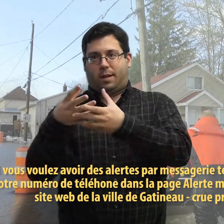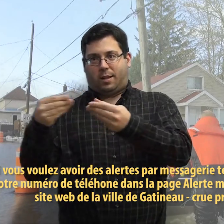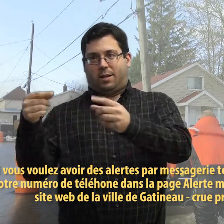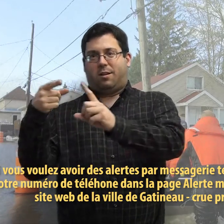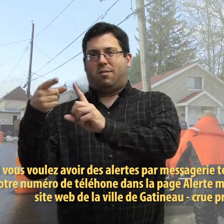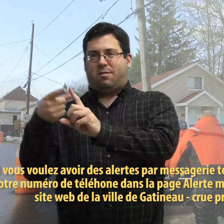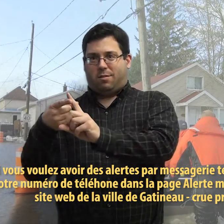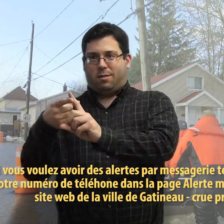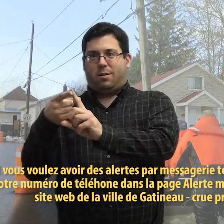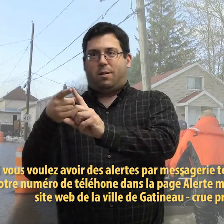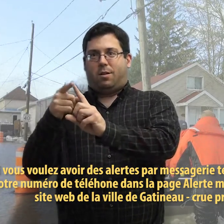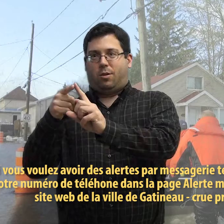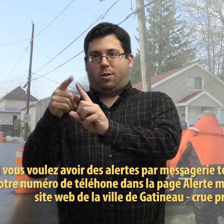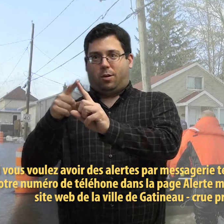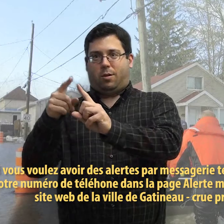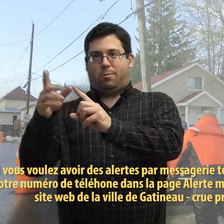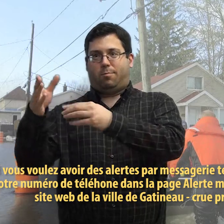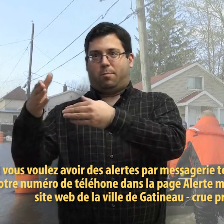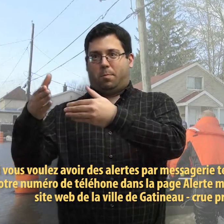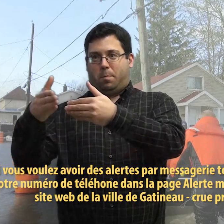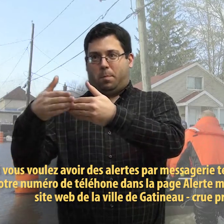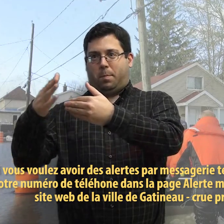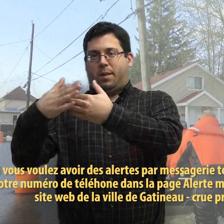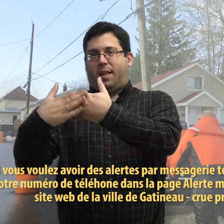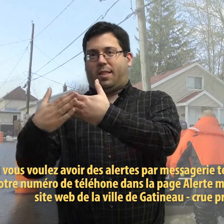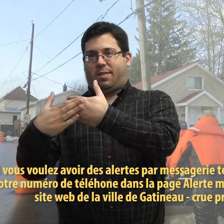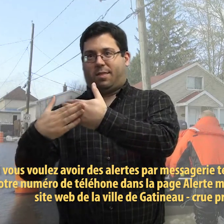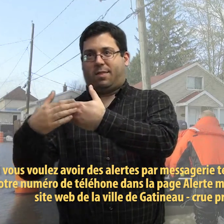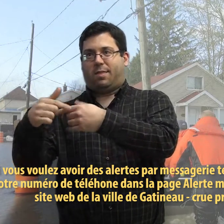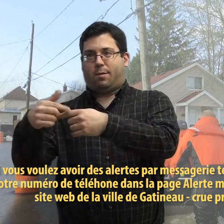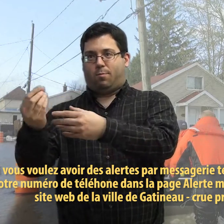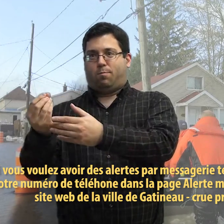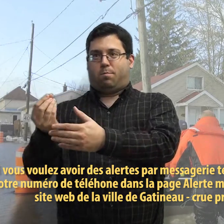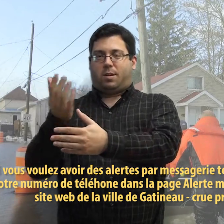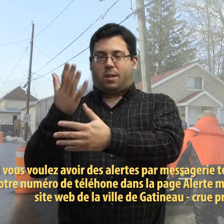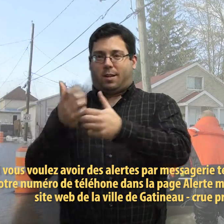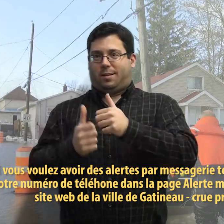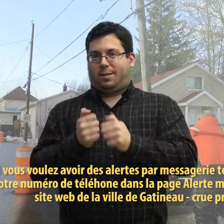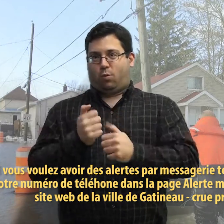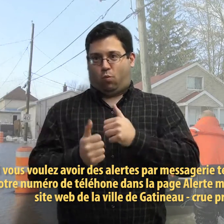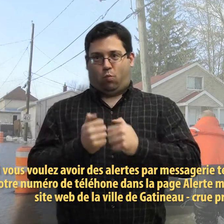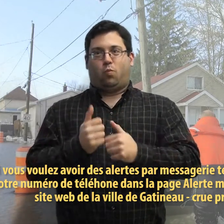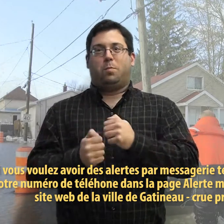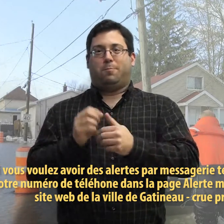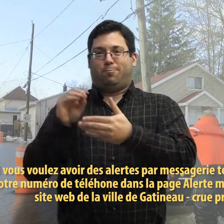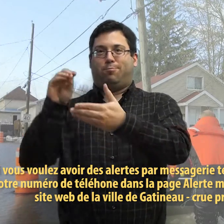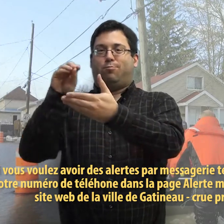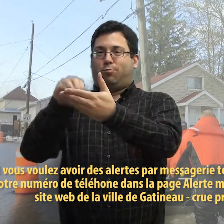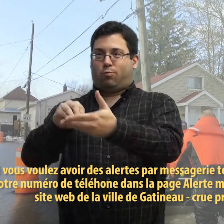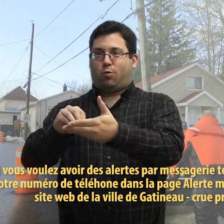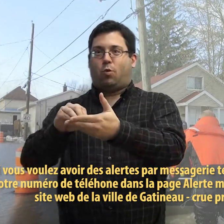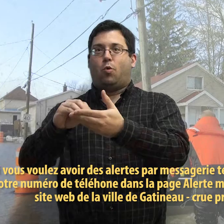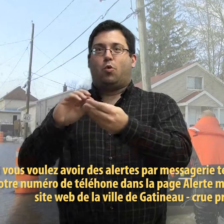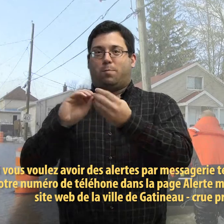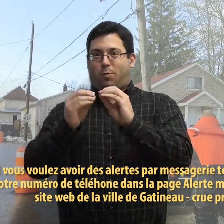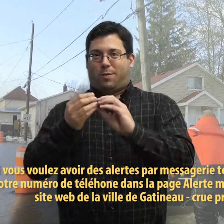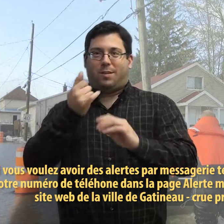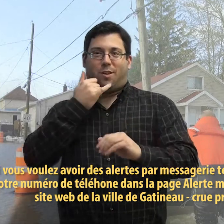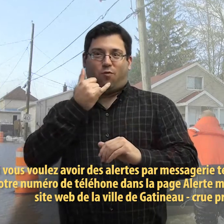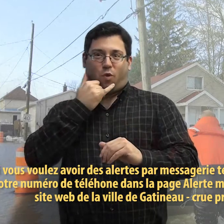texte » du site web de la ville de Gatineau à Crue printanière.